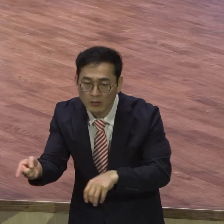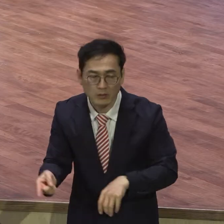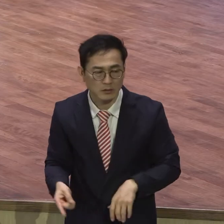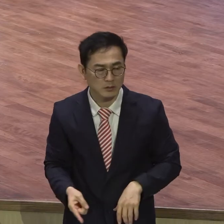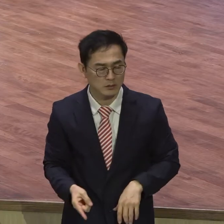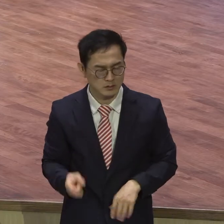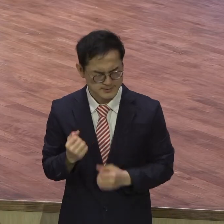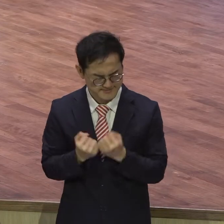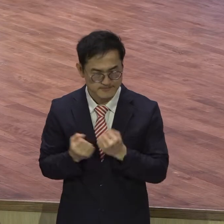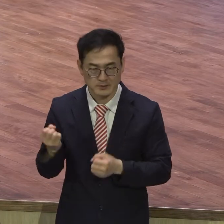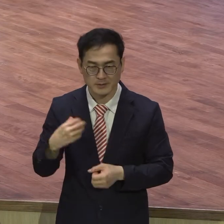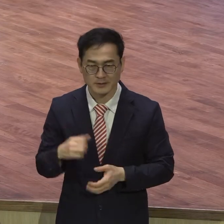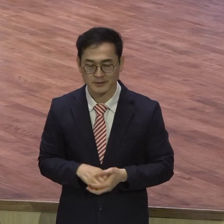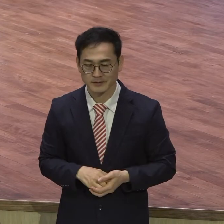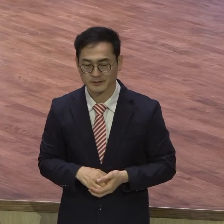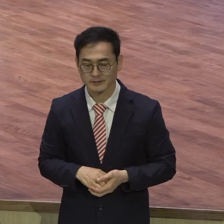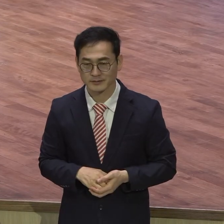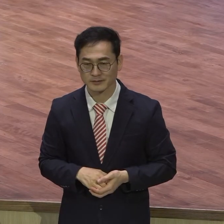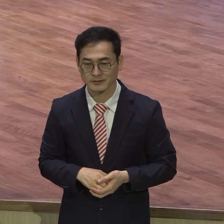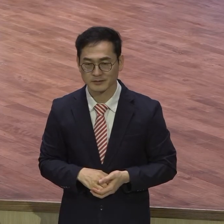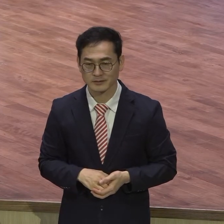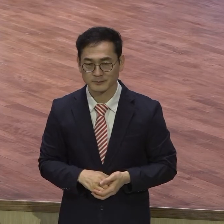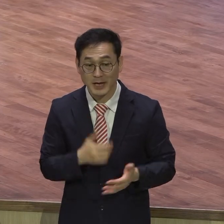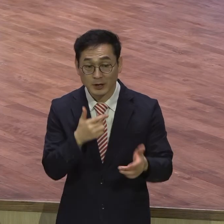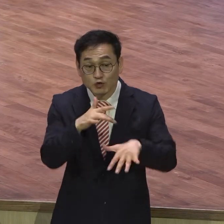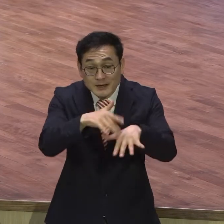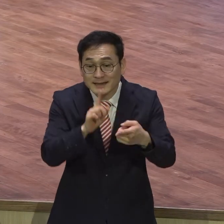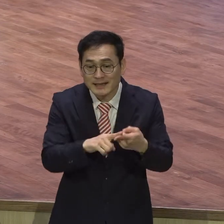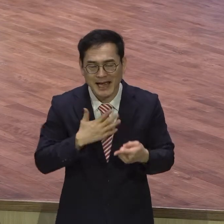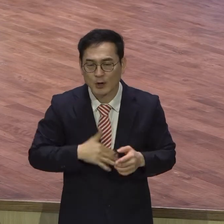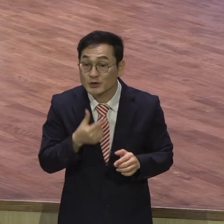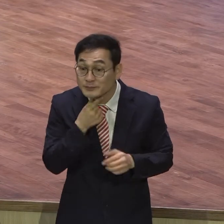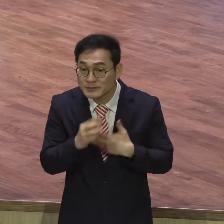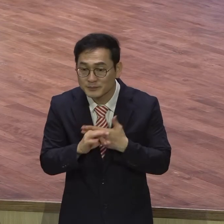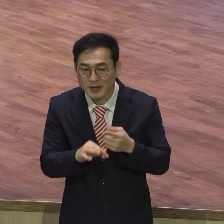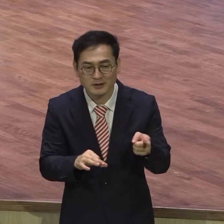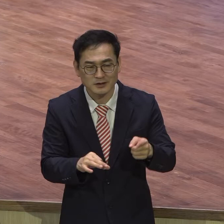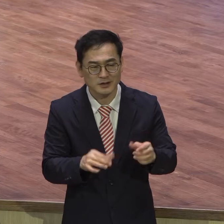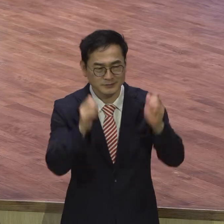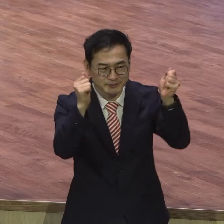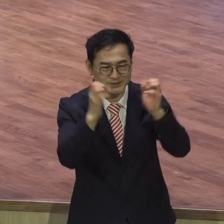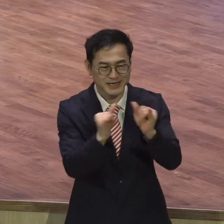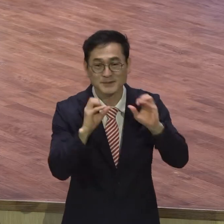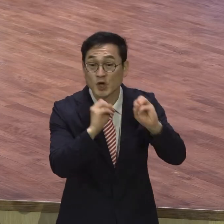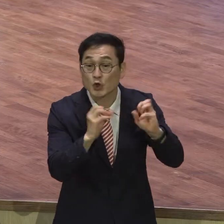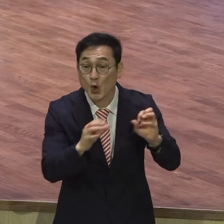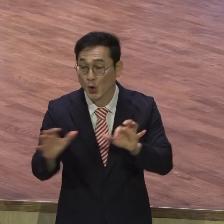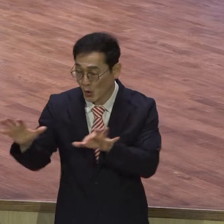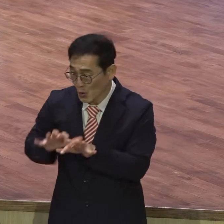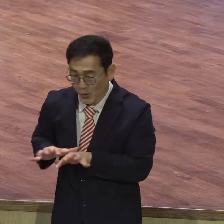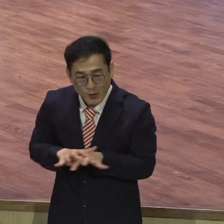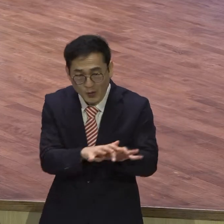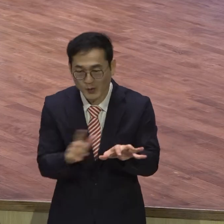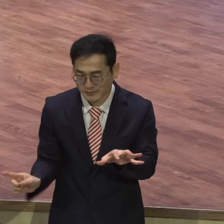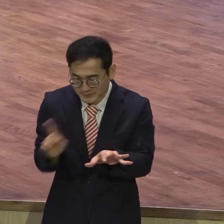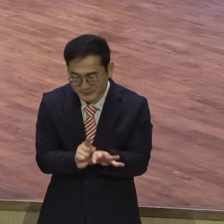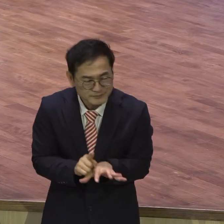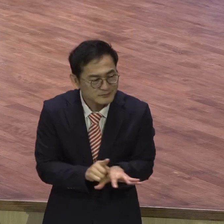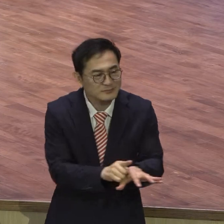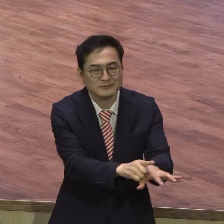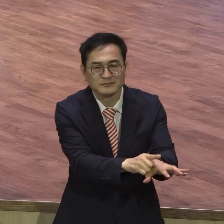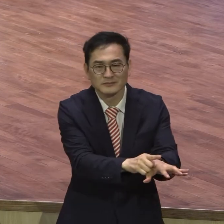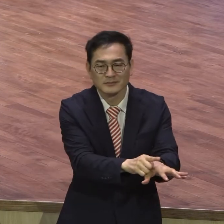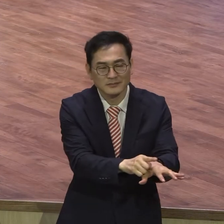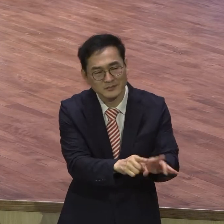매주 나가는 무속 전도 캠프 팀들 한번 따라가 보세요 따라갈 때 무장하고 가세요 안 믿잖아 하면